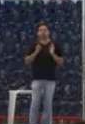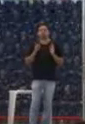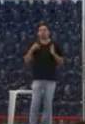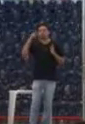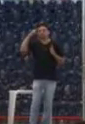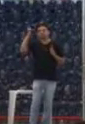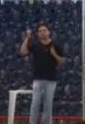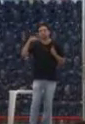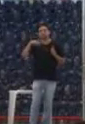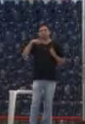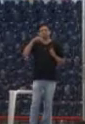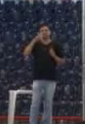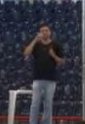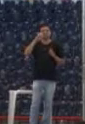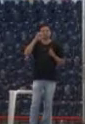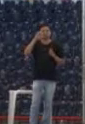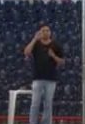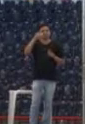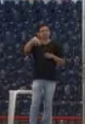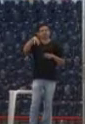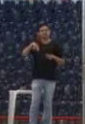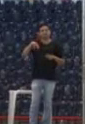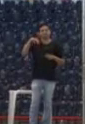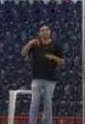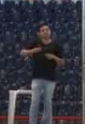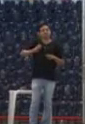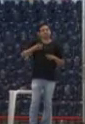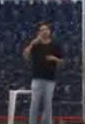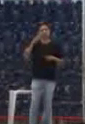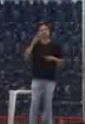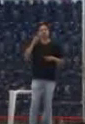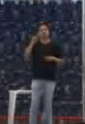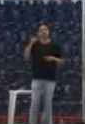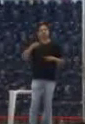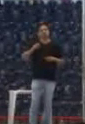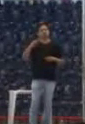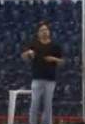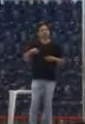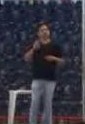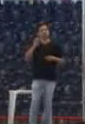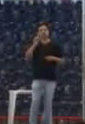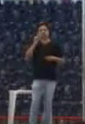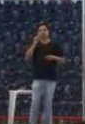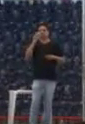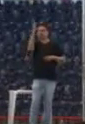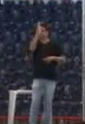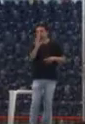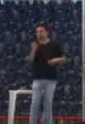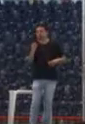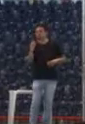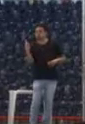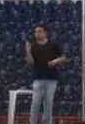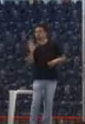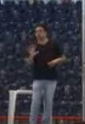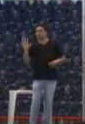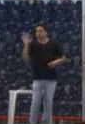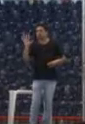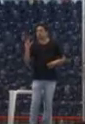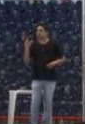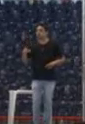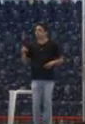e aqui é alguém do sexo dash sede onde